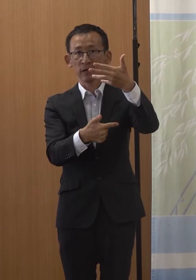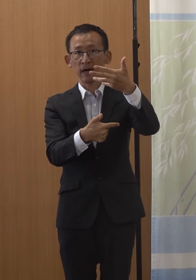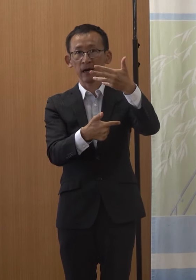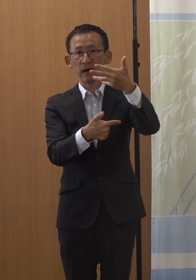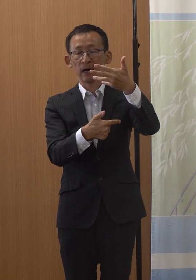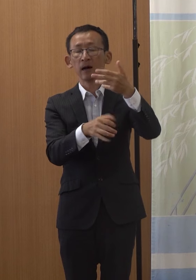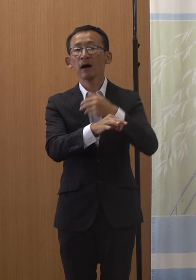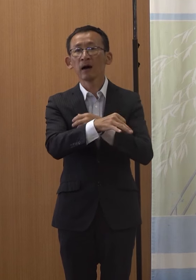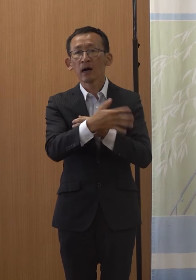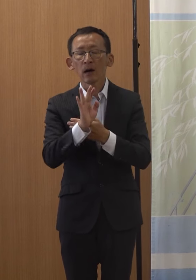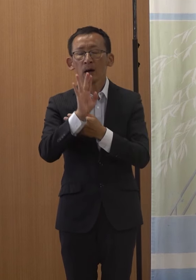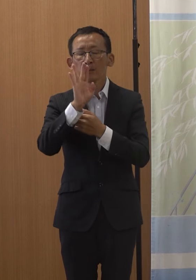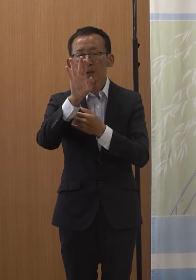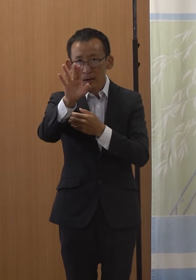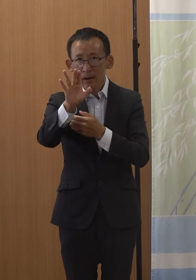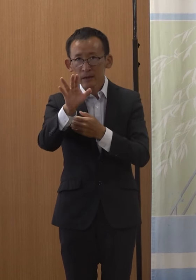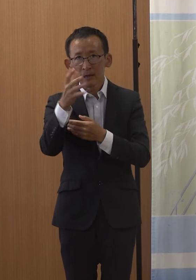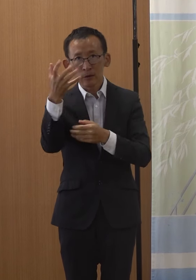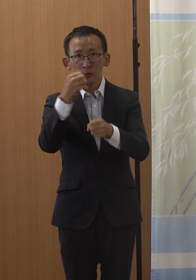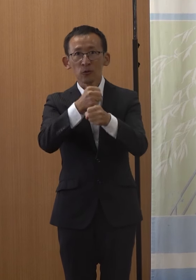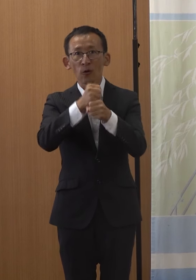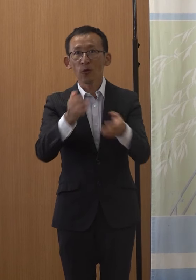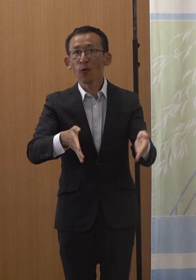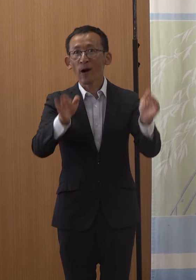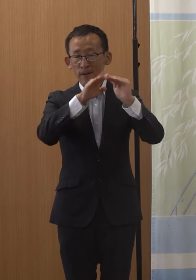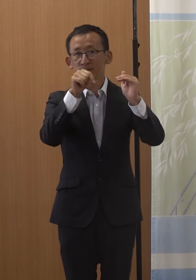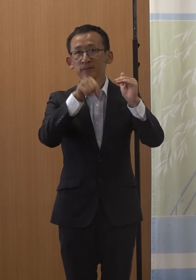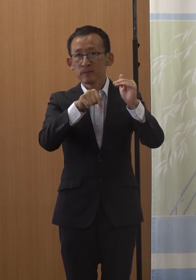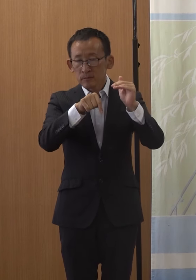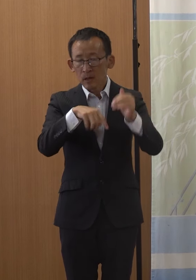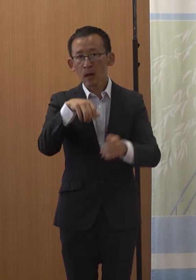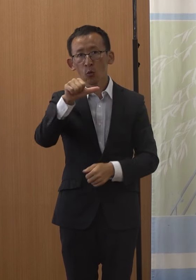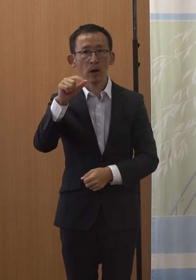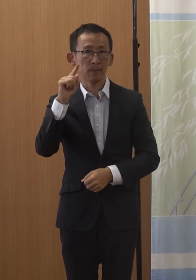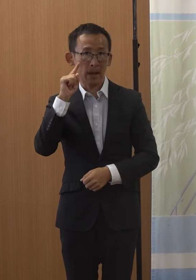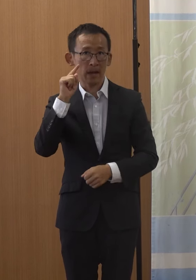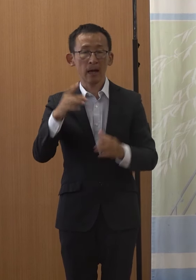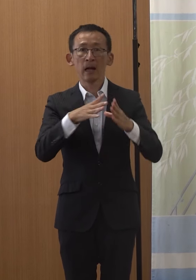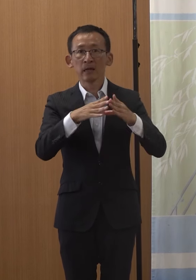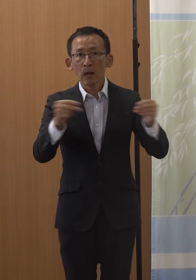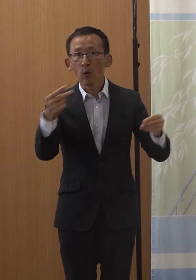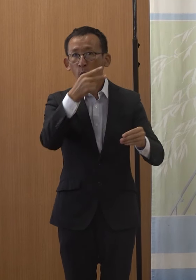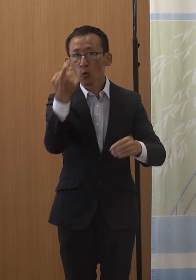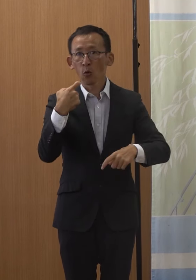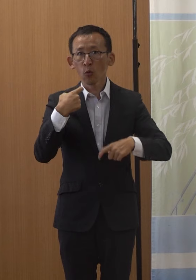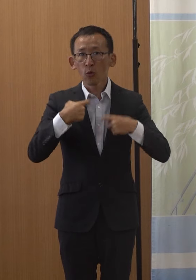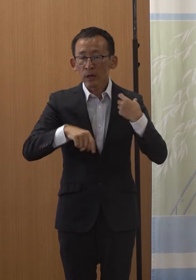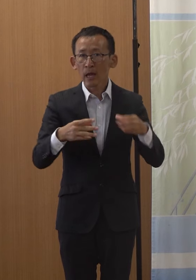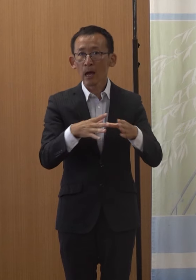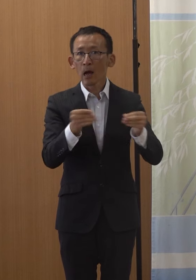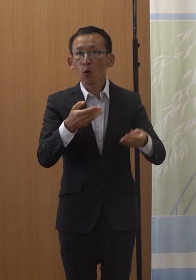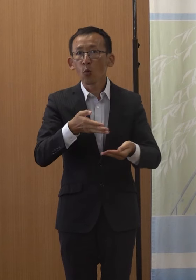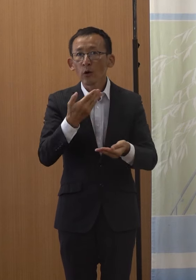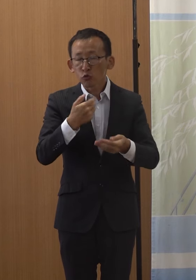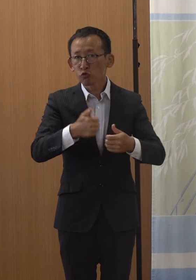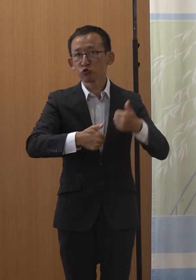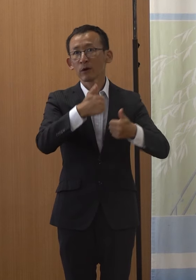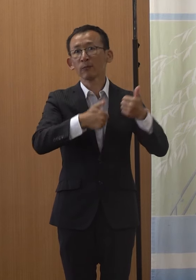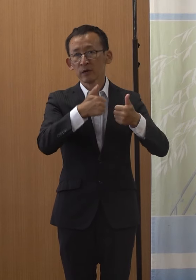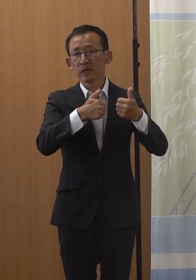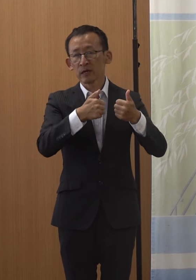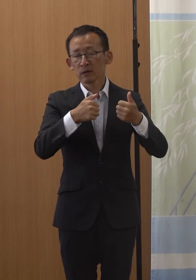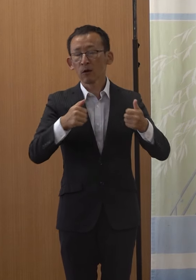来の街創造館におきまして、5回目となる全日本高校生和食グランプリ2024の決